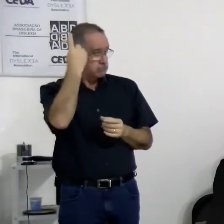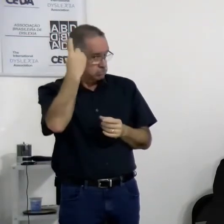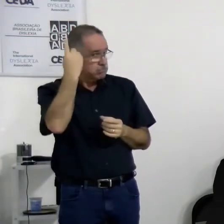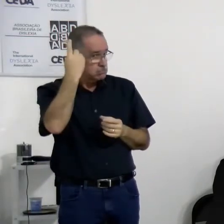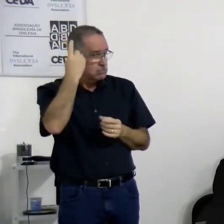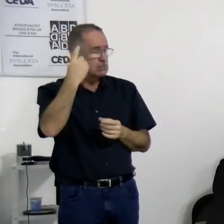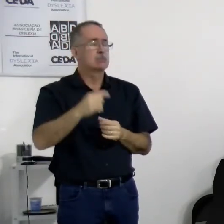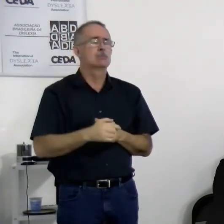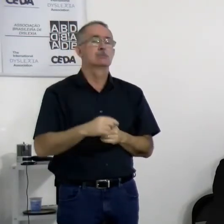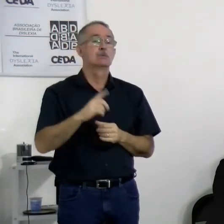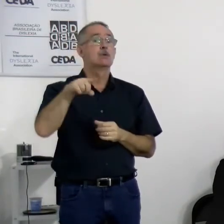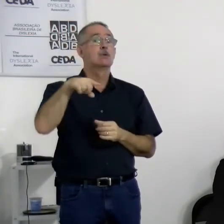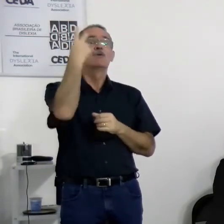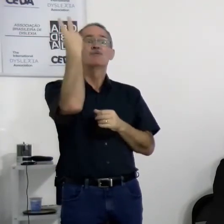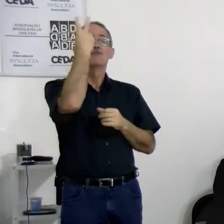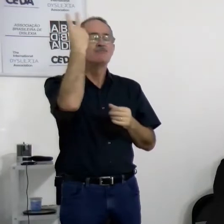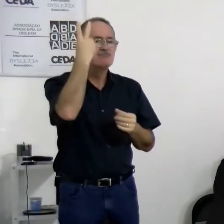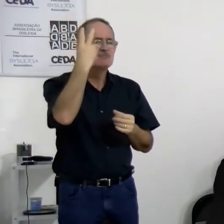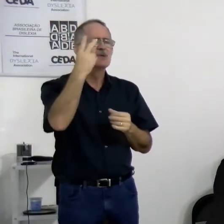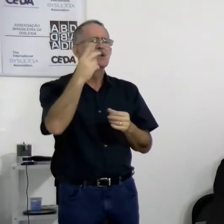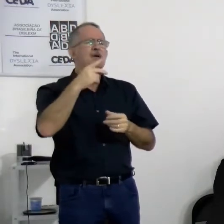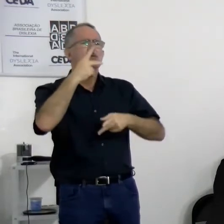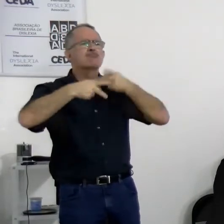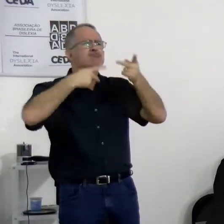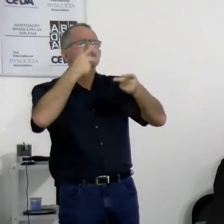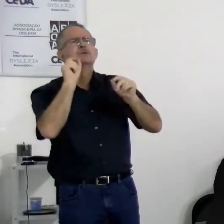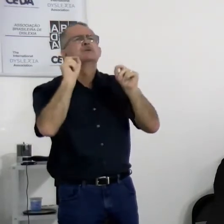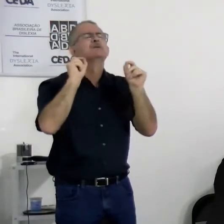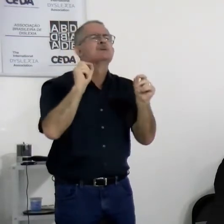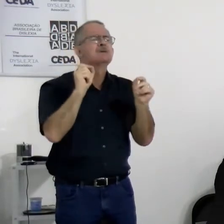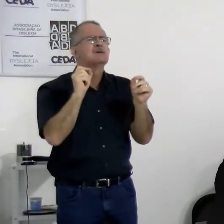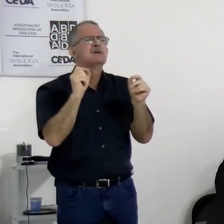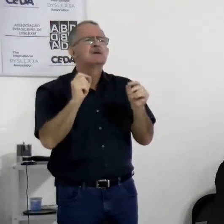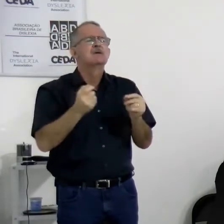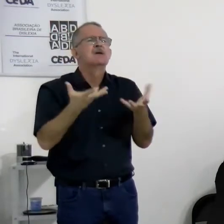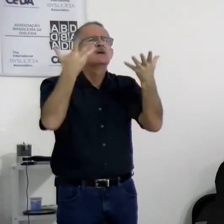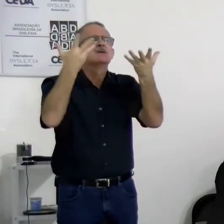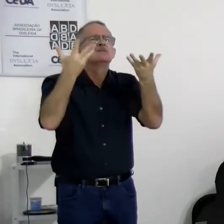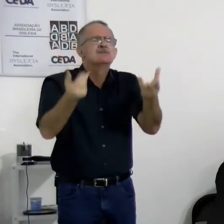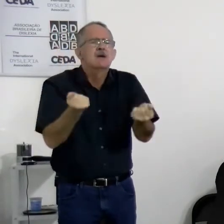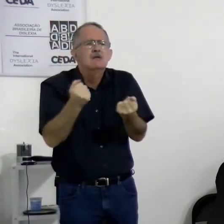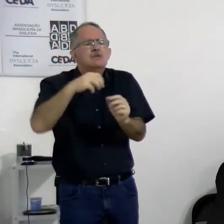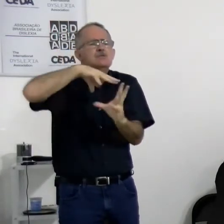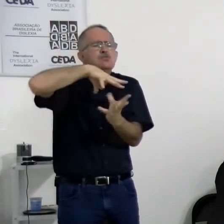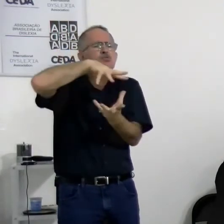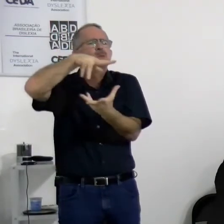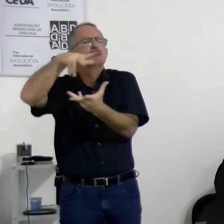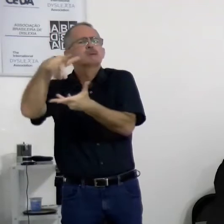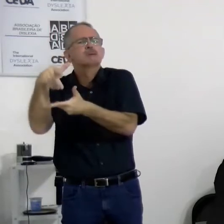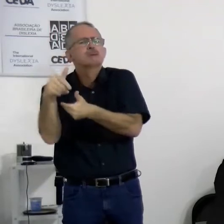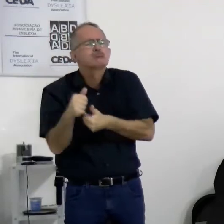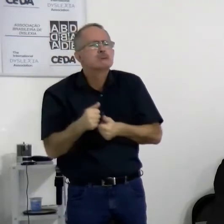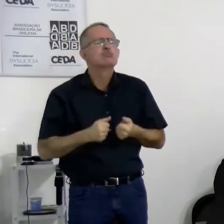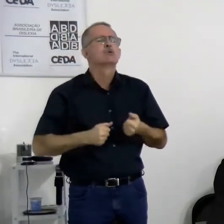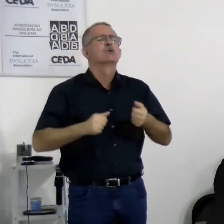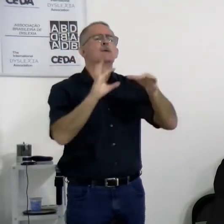dia, eles iam falar quem ia ser aceito ou não como uma global partner. E eu sempre ando com